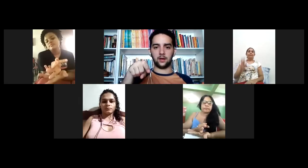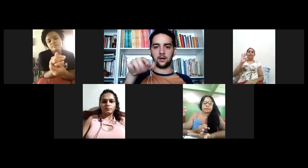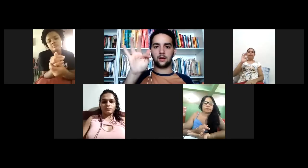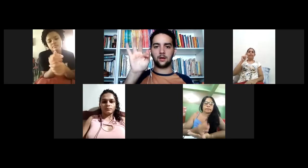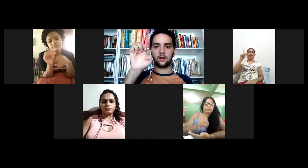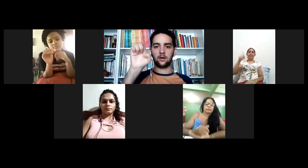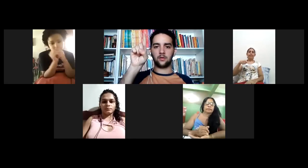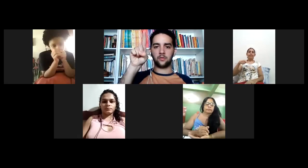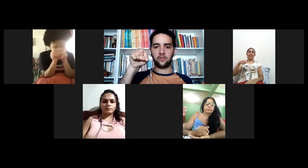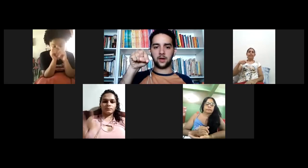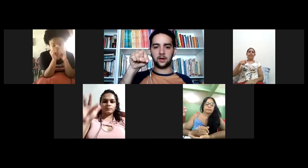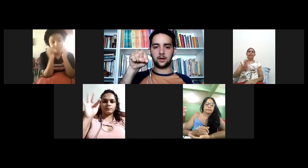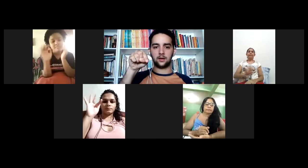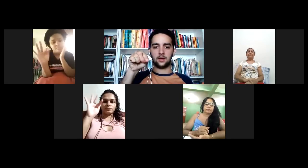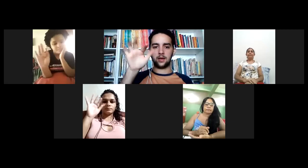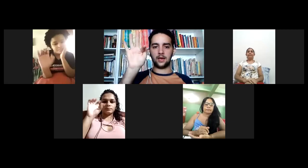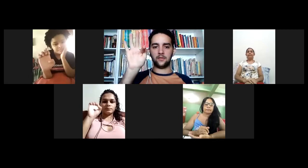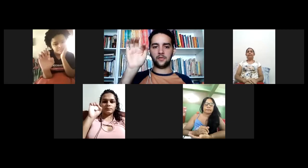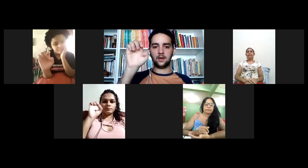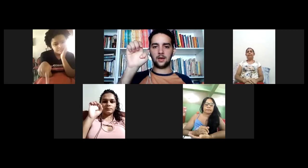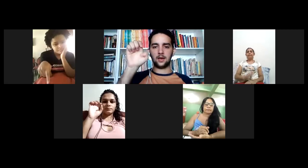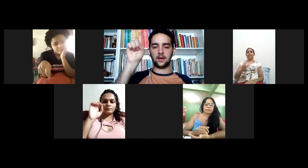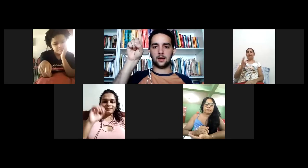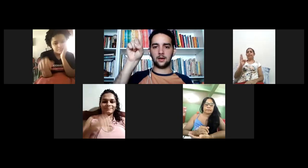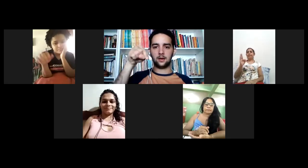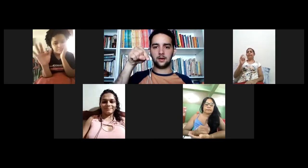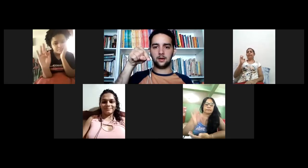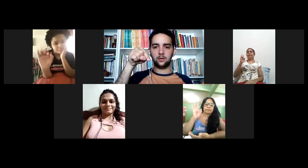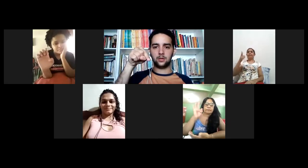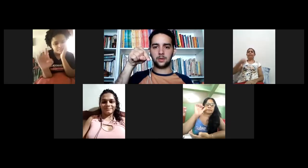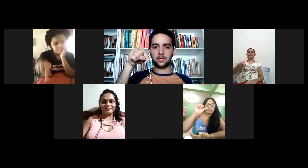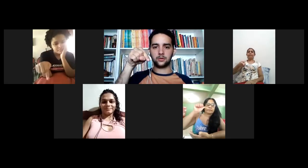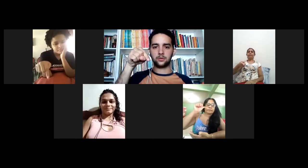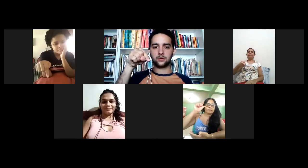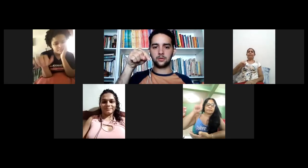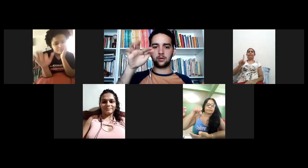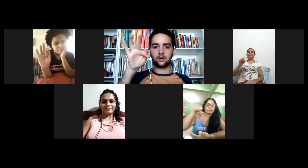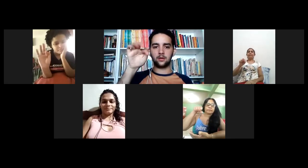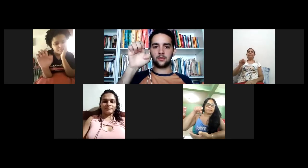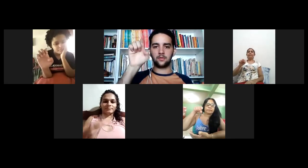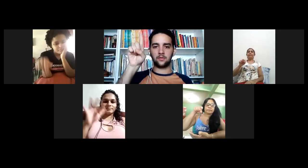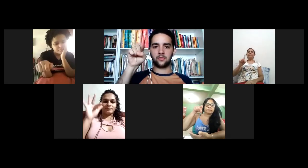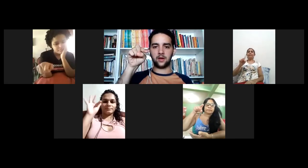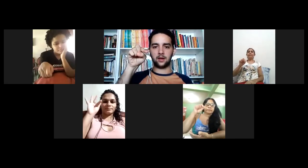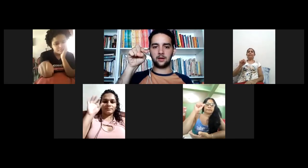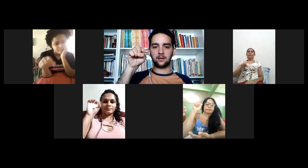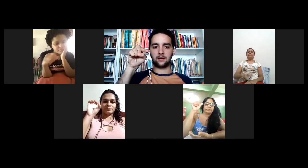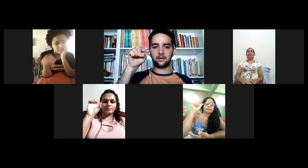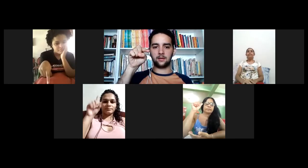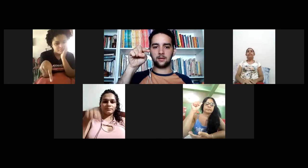fé, fé, F, E e o dedo para baixo.